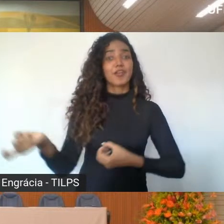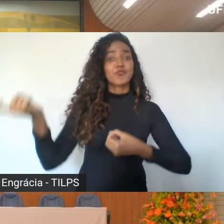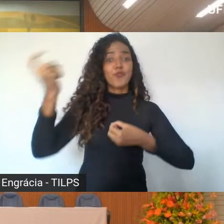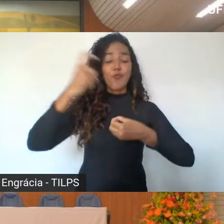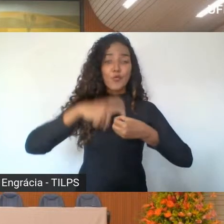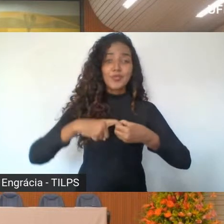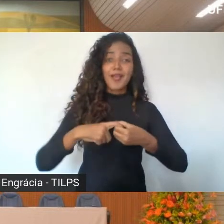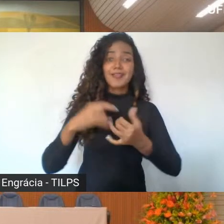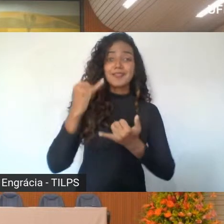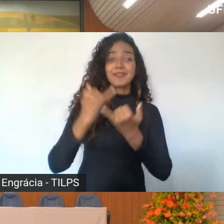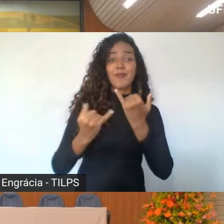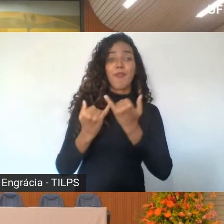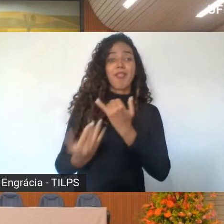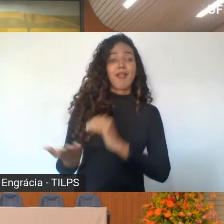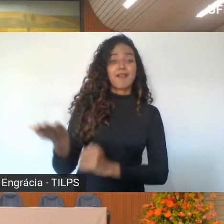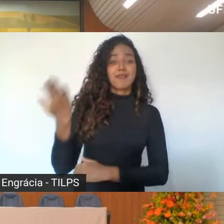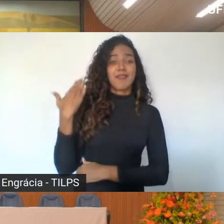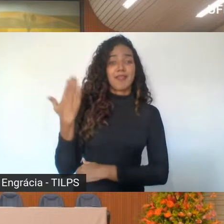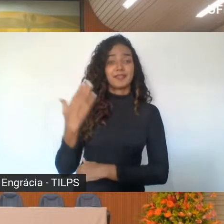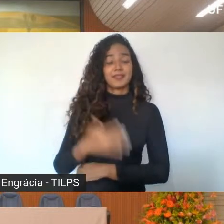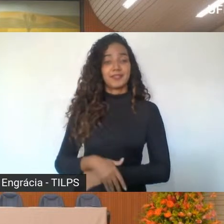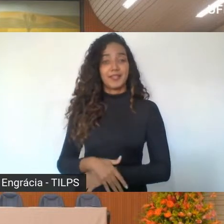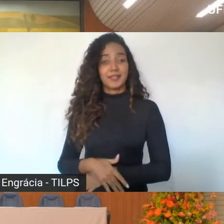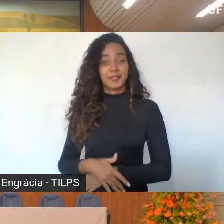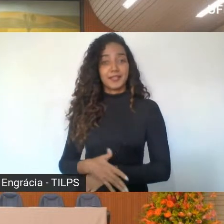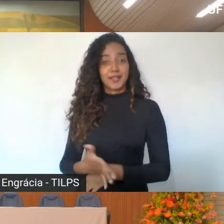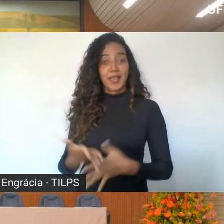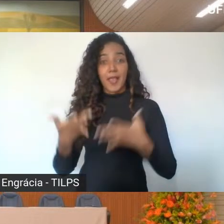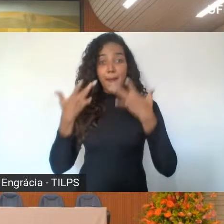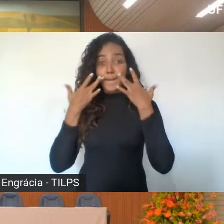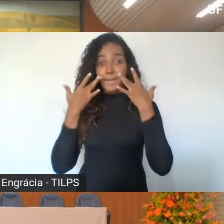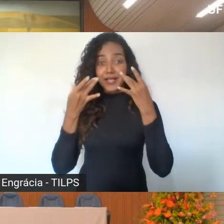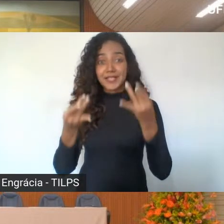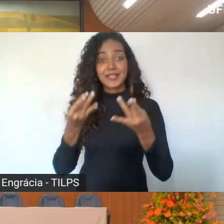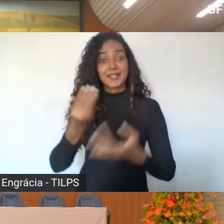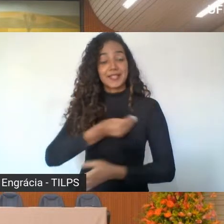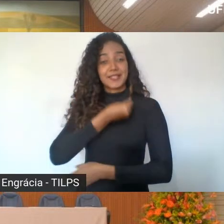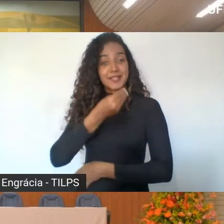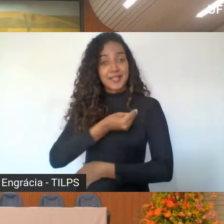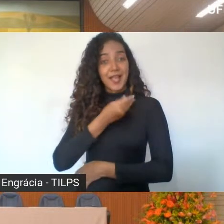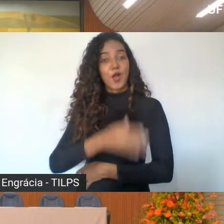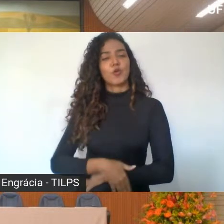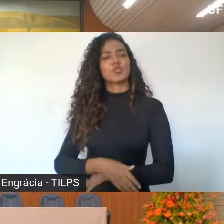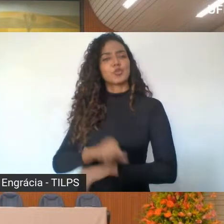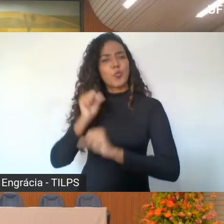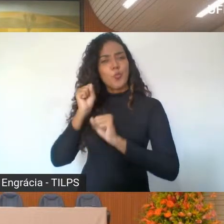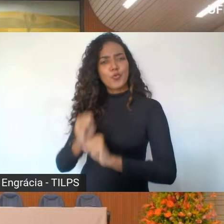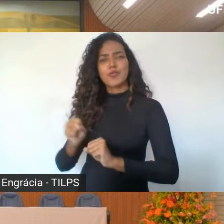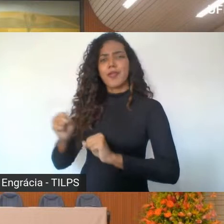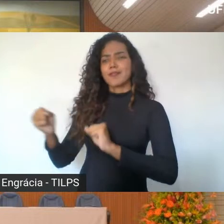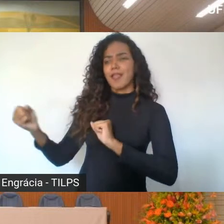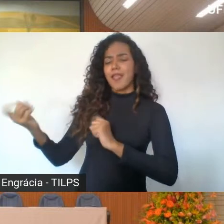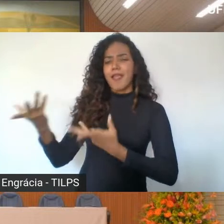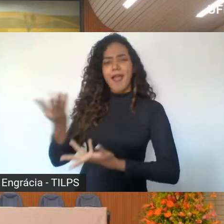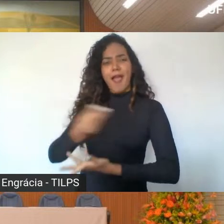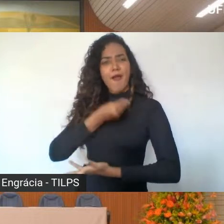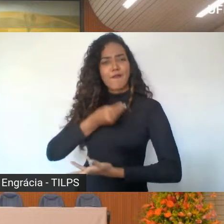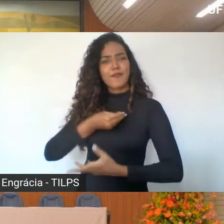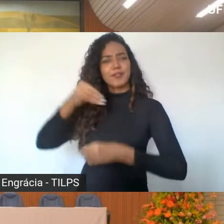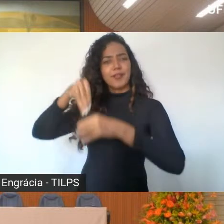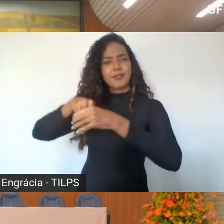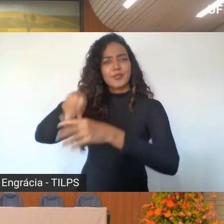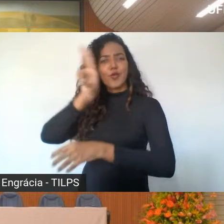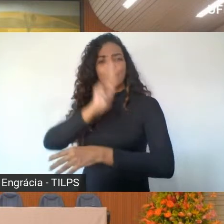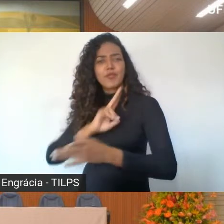de forma presencial, que a gente pudesse viver plenamente a vida universitária, né, nosso restaurante